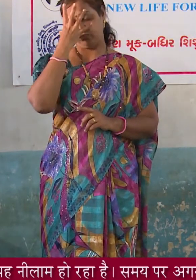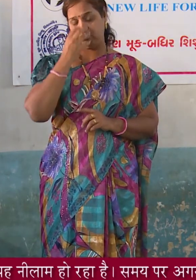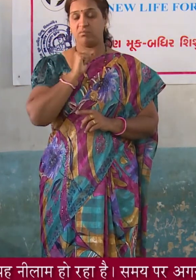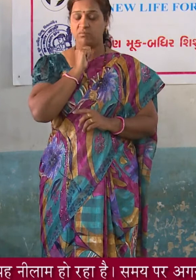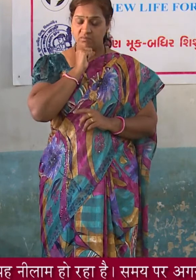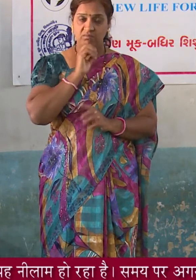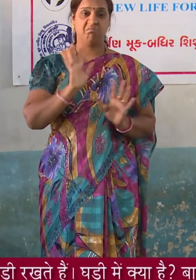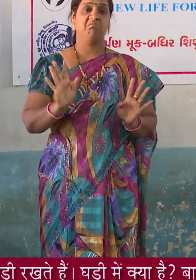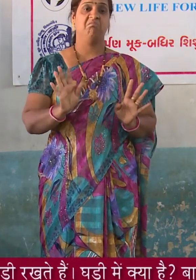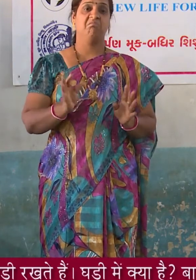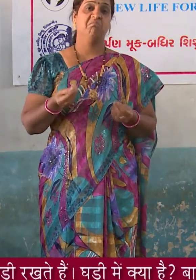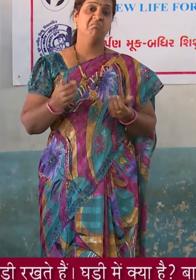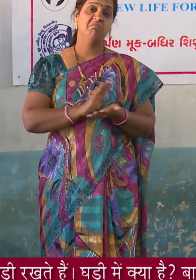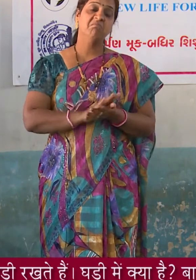है।